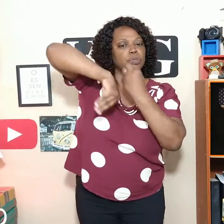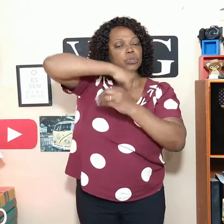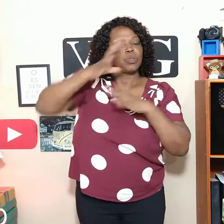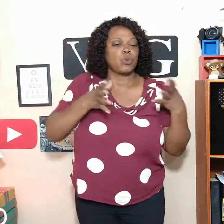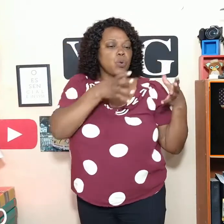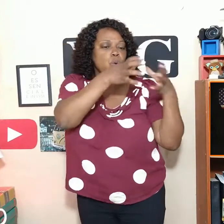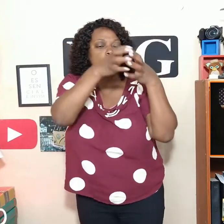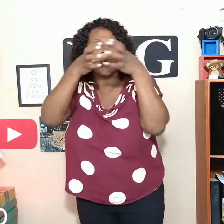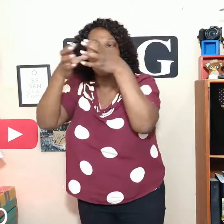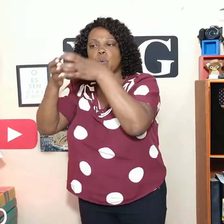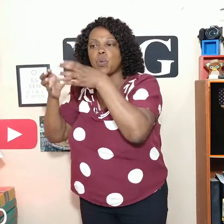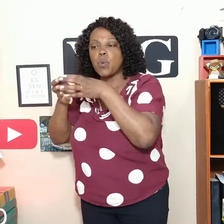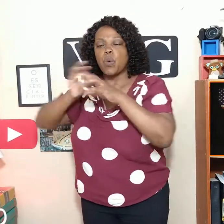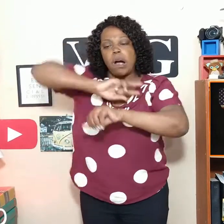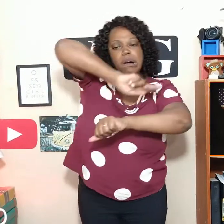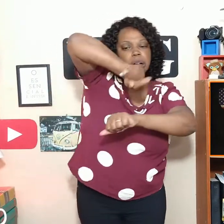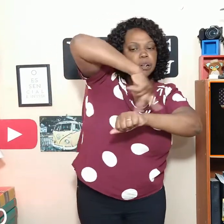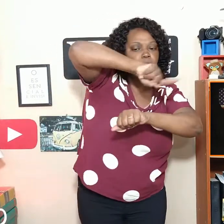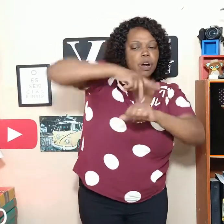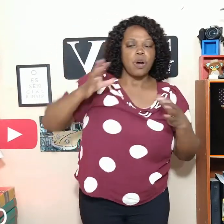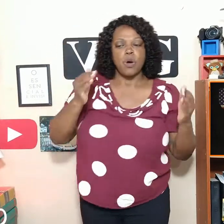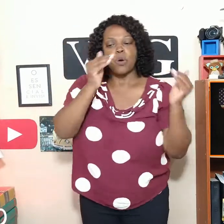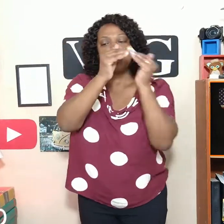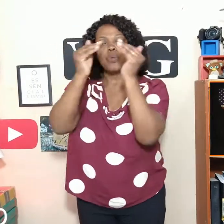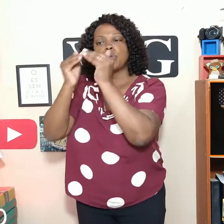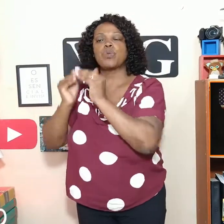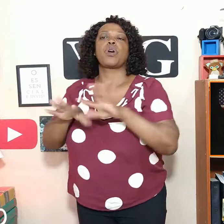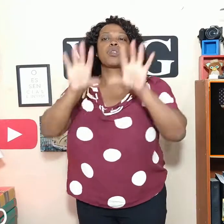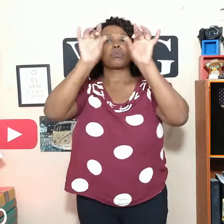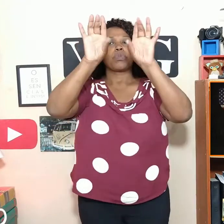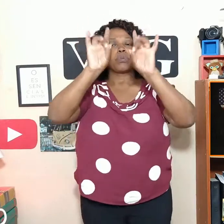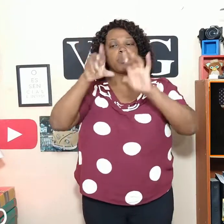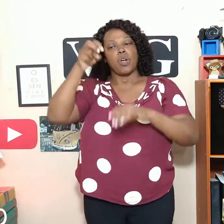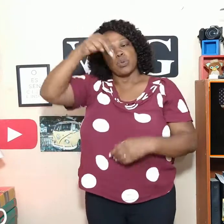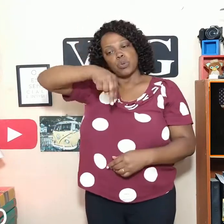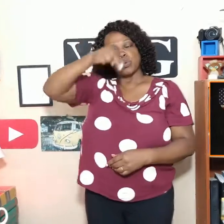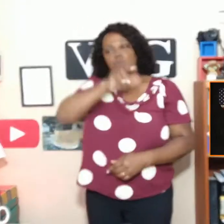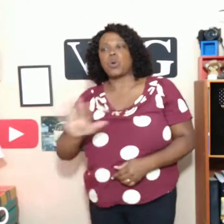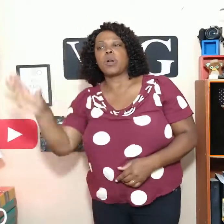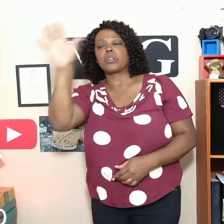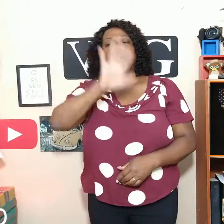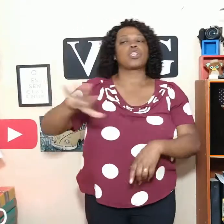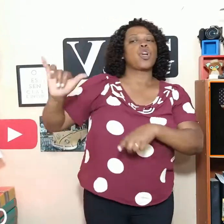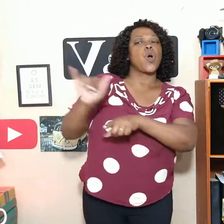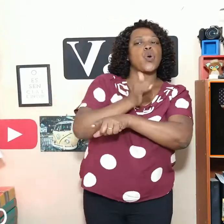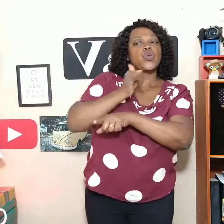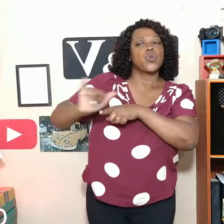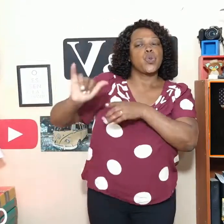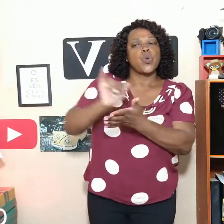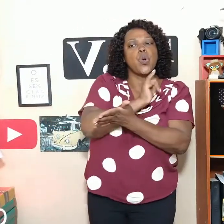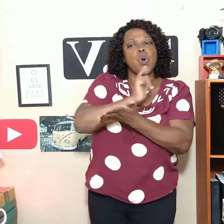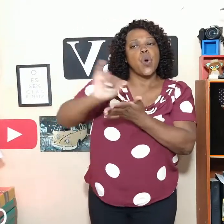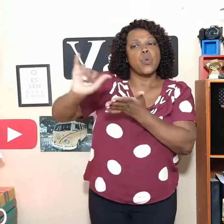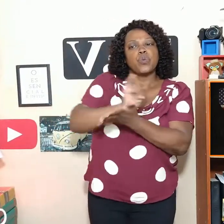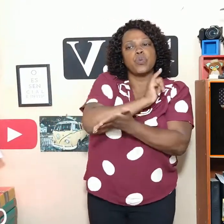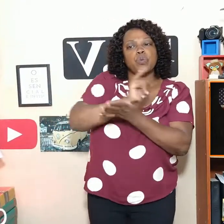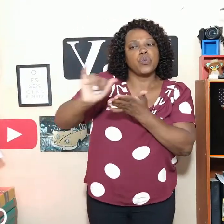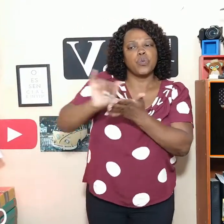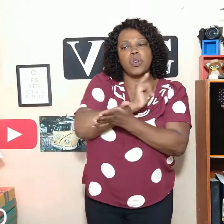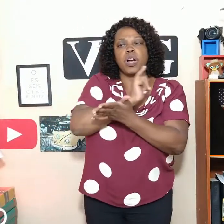à presença de comunidades de imigrantes de diversas regiões, especialmente no nordeste do país e Nova York, que foi fundada como Nova